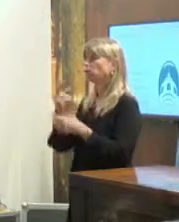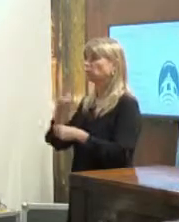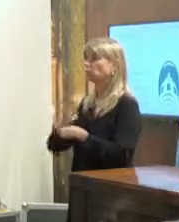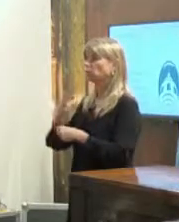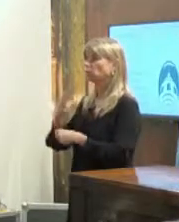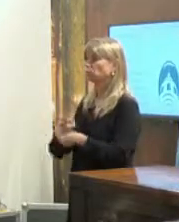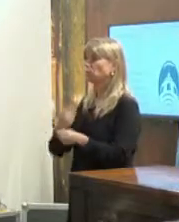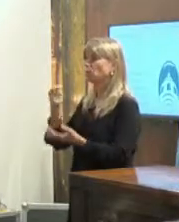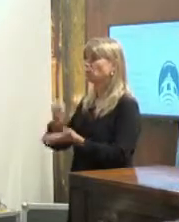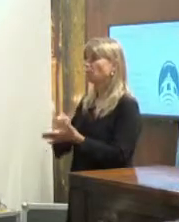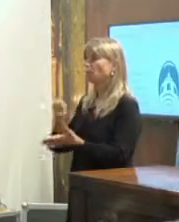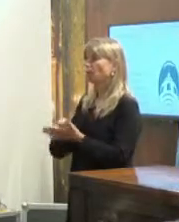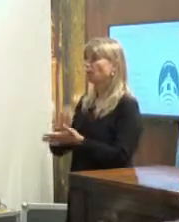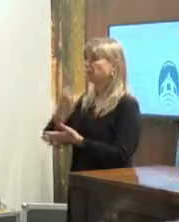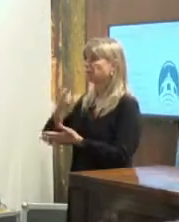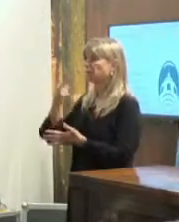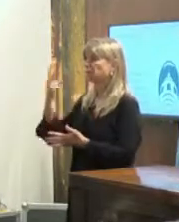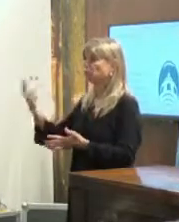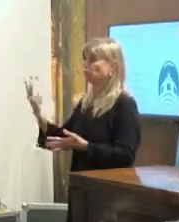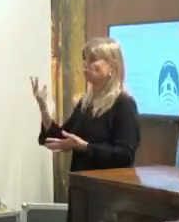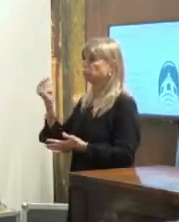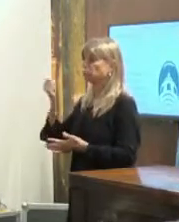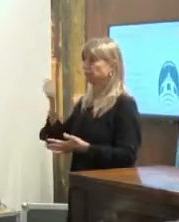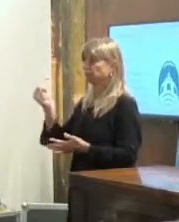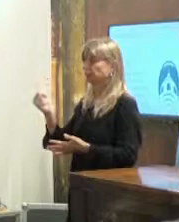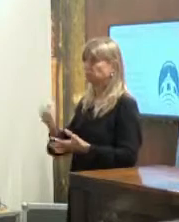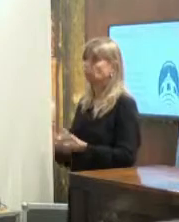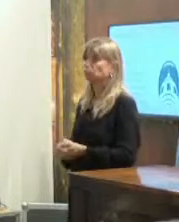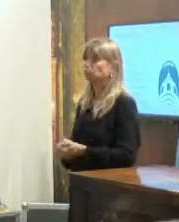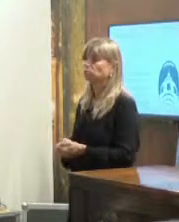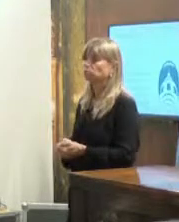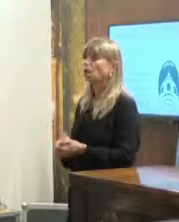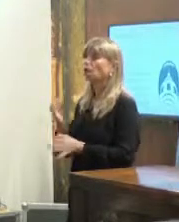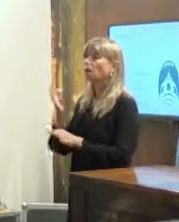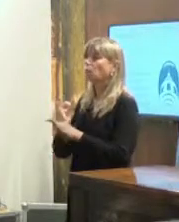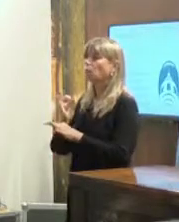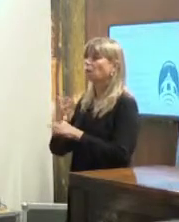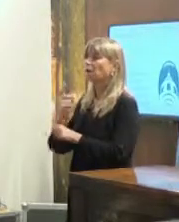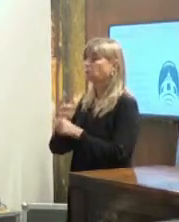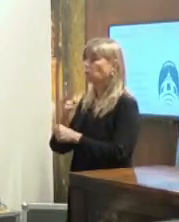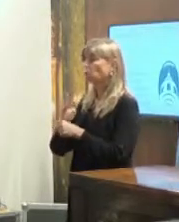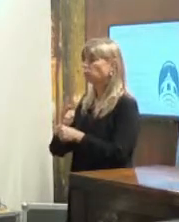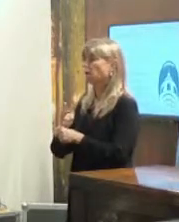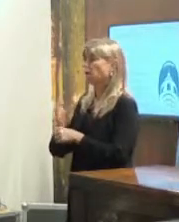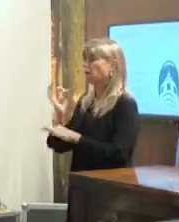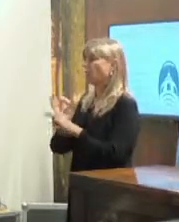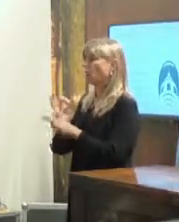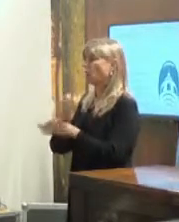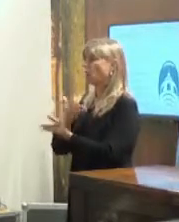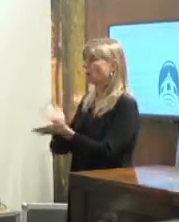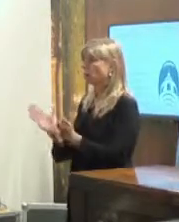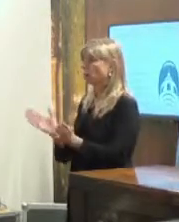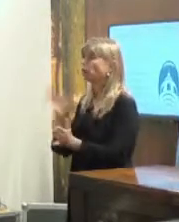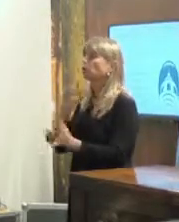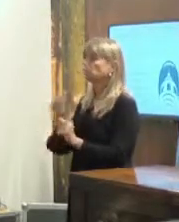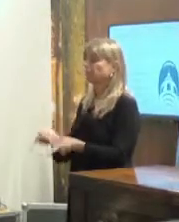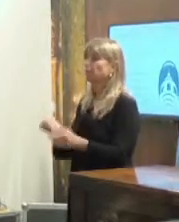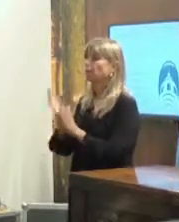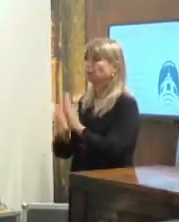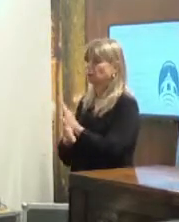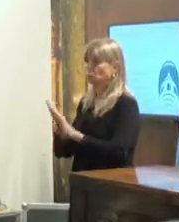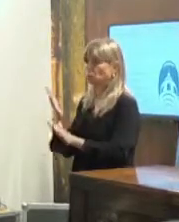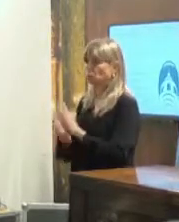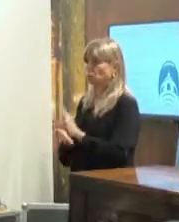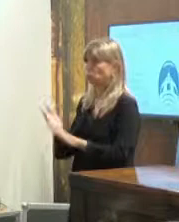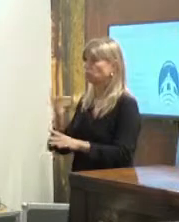secundarios pagan 22 pesos, nosotros estamos planteando que los secundarios de escuela pública sean también gratuitos.